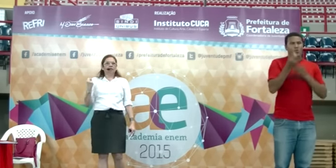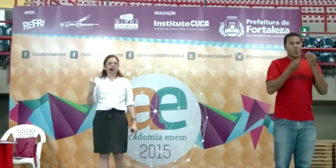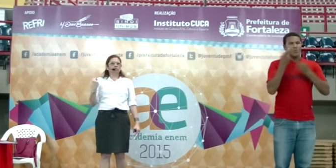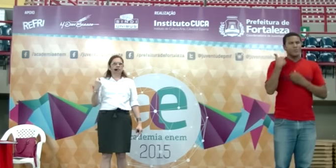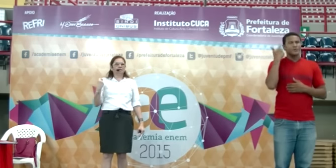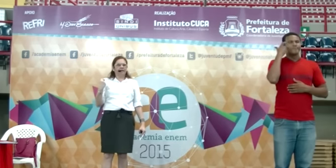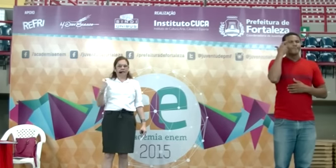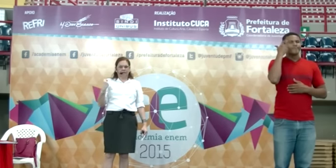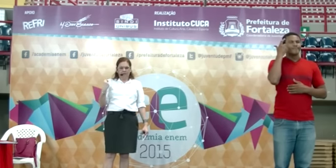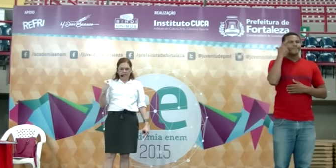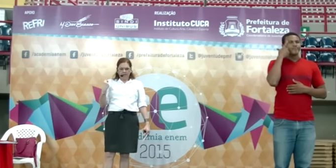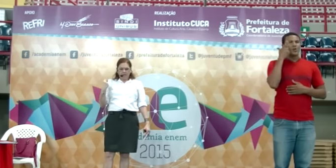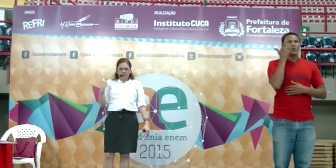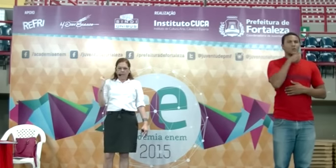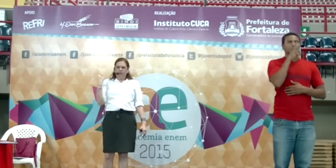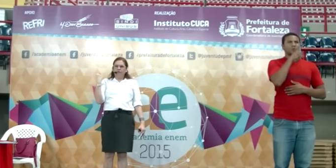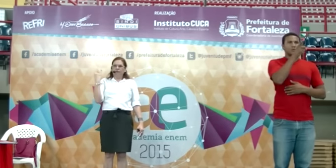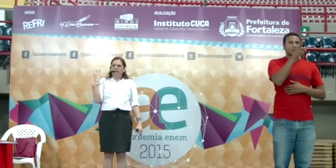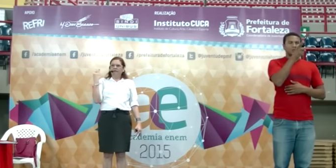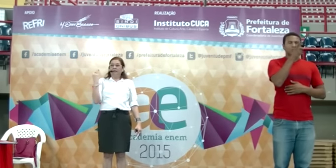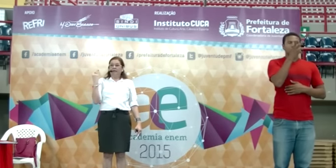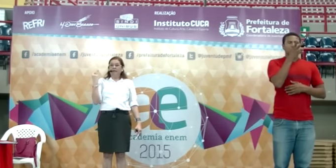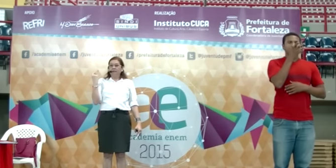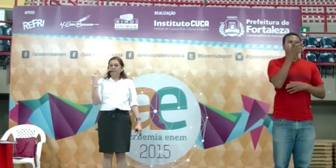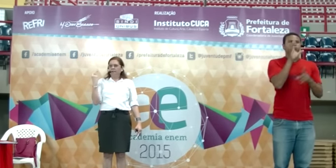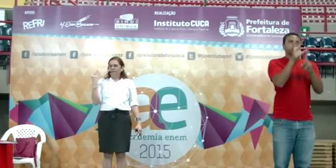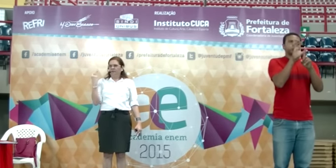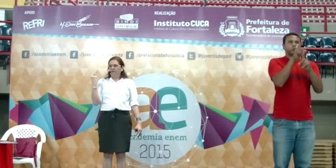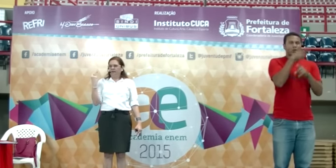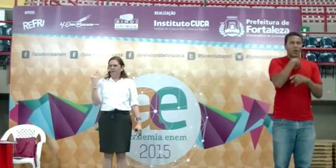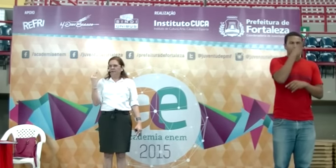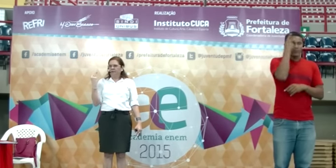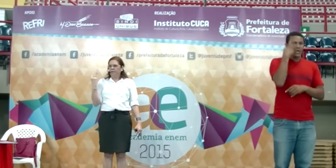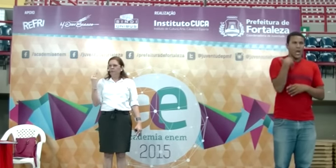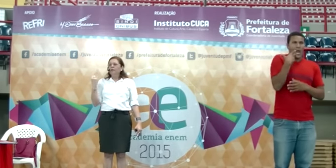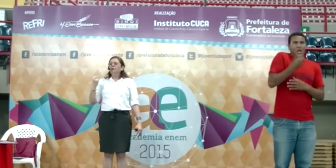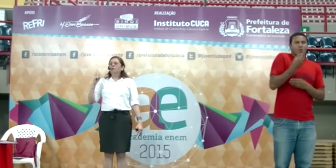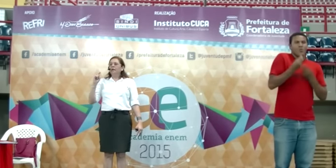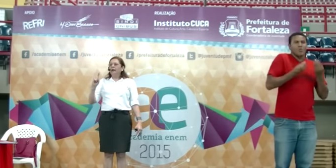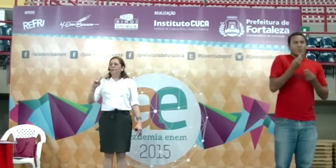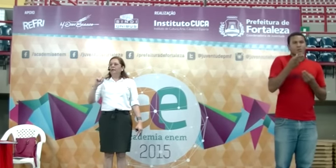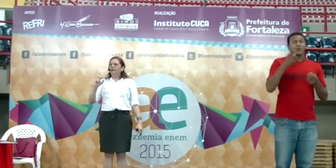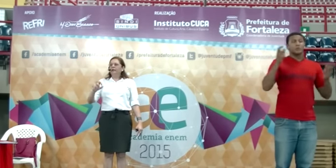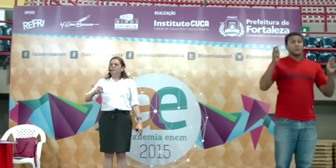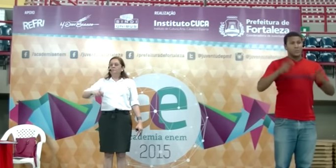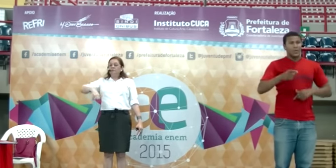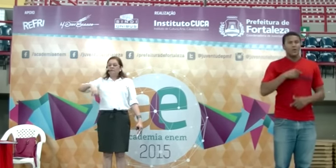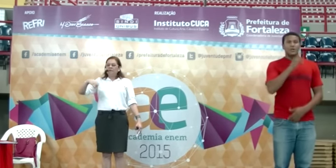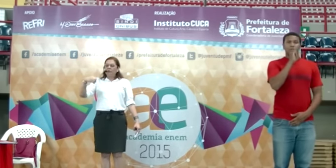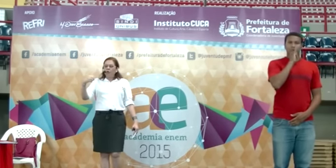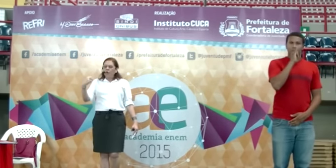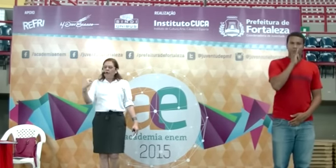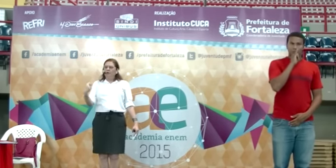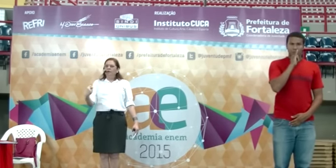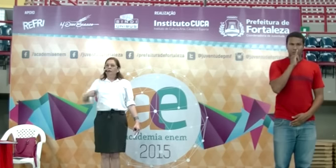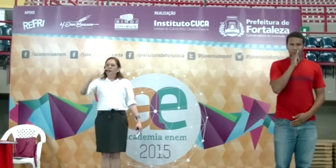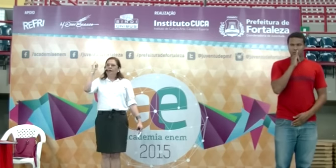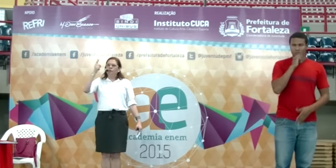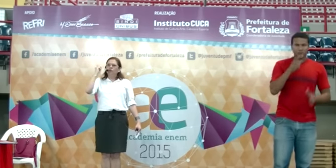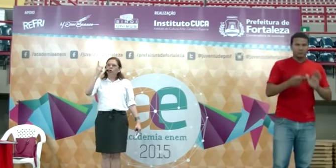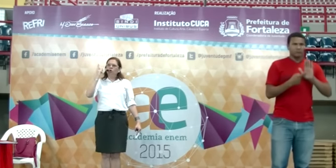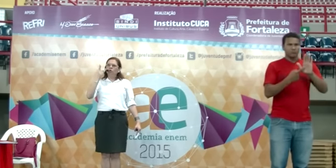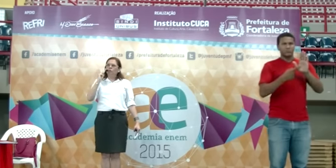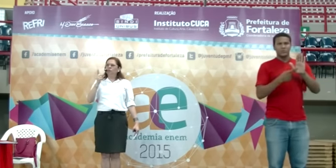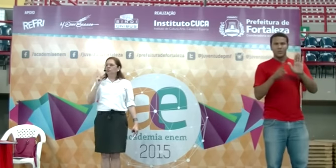leitor de que eu estou certa? Eu posso fazer exemplificação, que é a maneira segura.